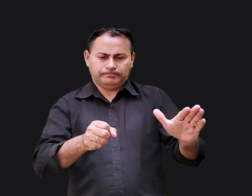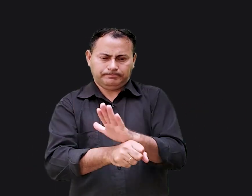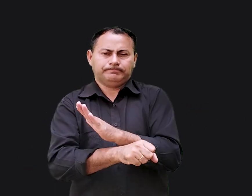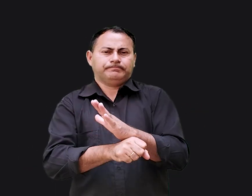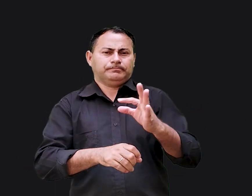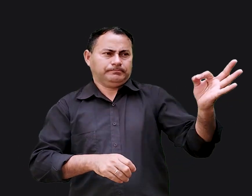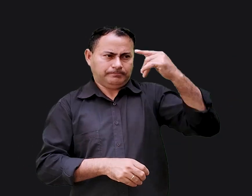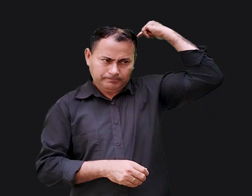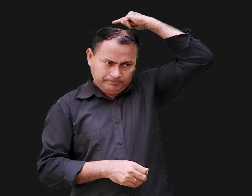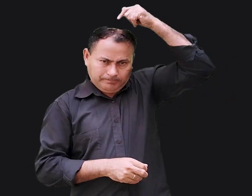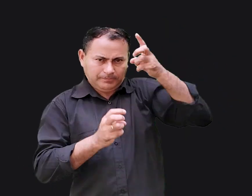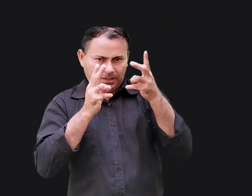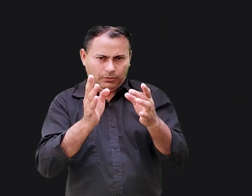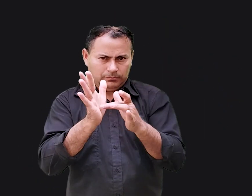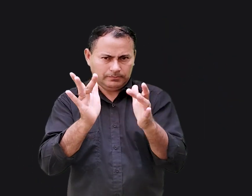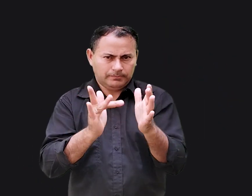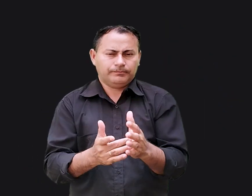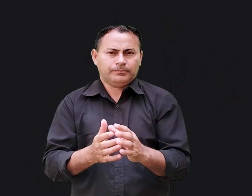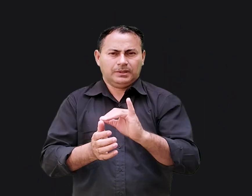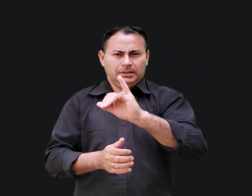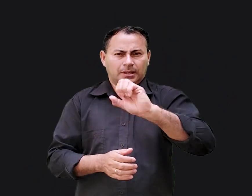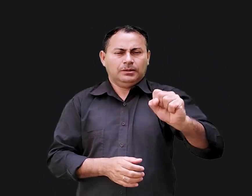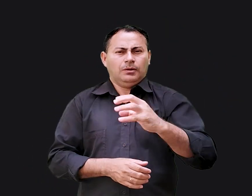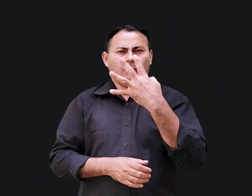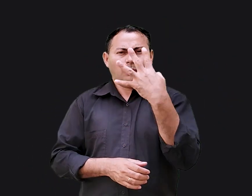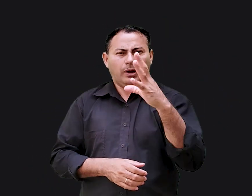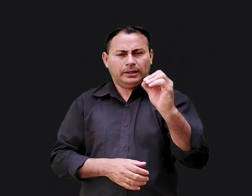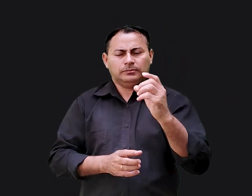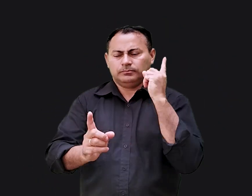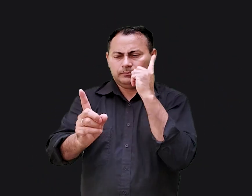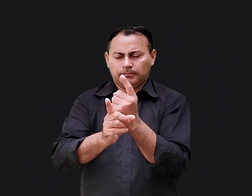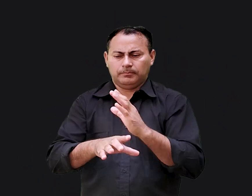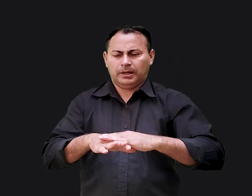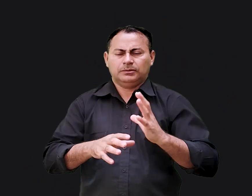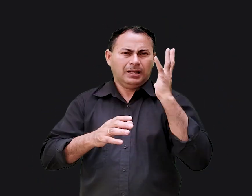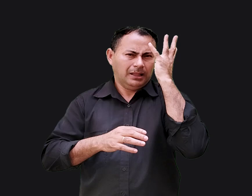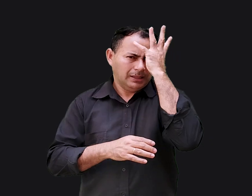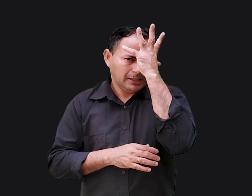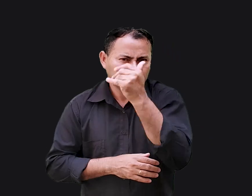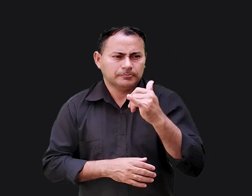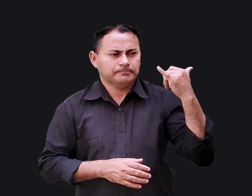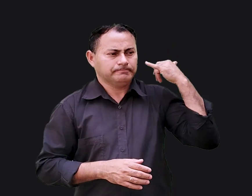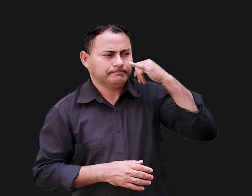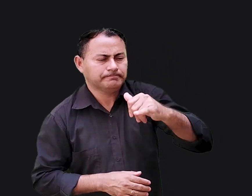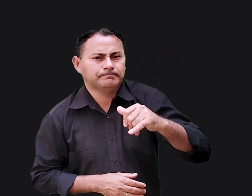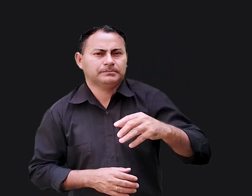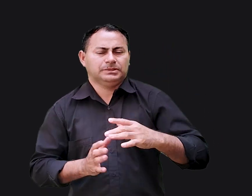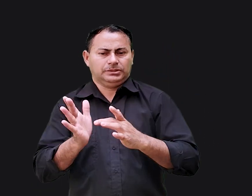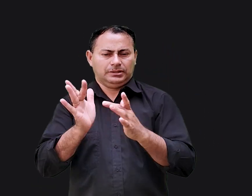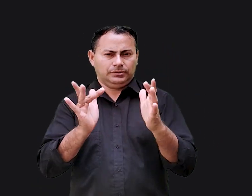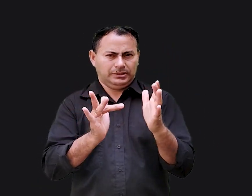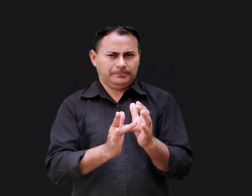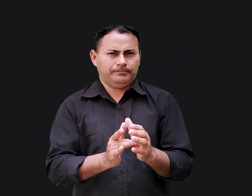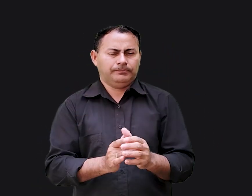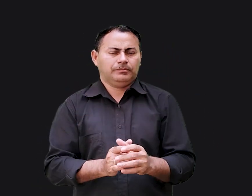do Espírito assim como ele era. Em Isaías 40 encontramos mais uma linda profecia messiânica. Uma